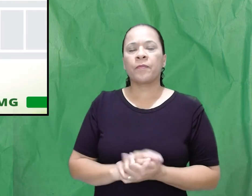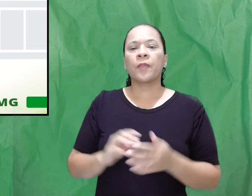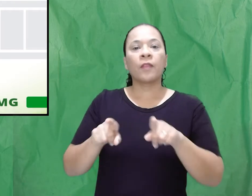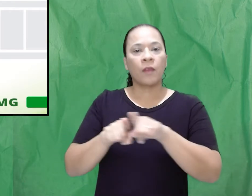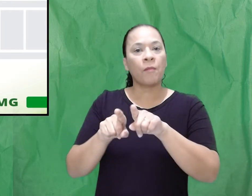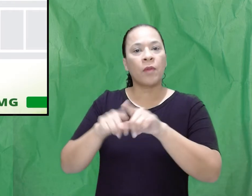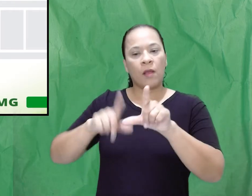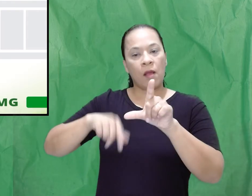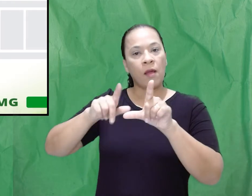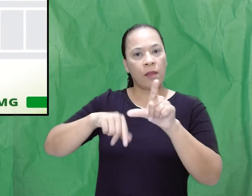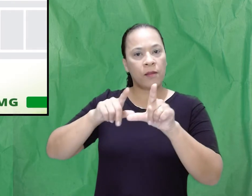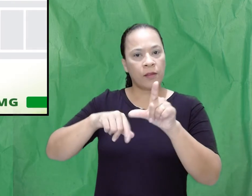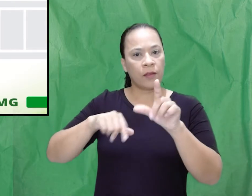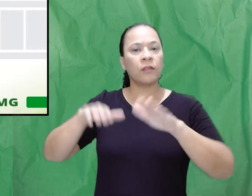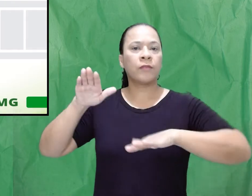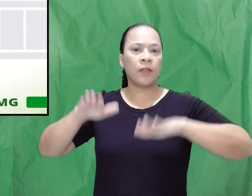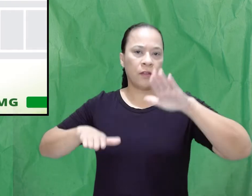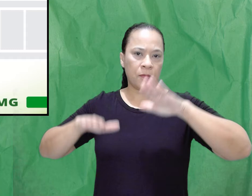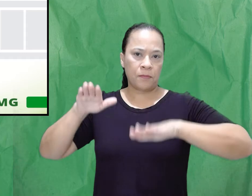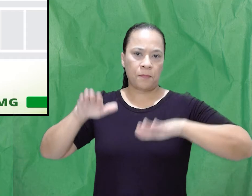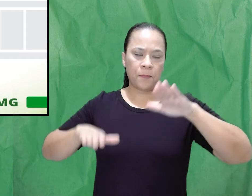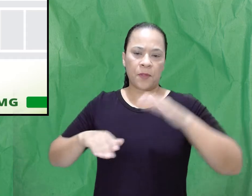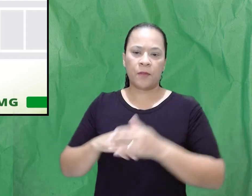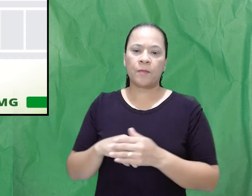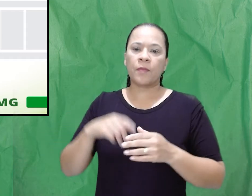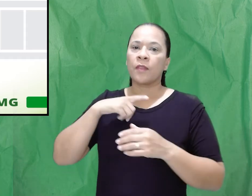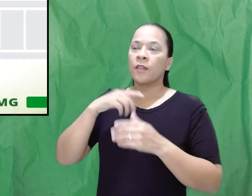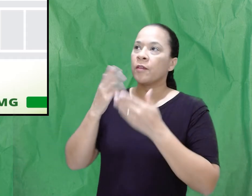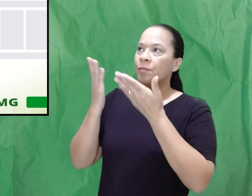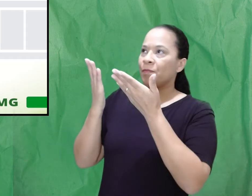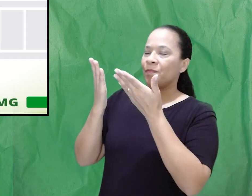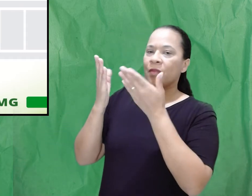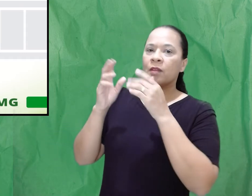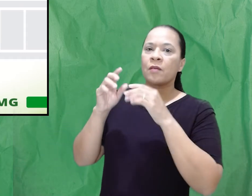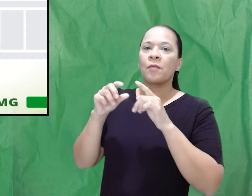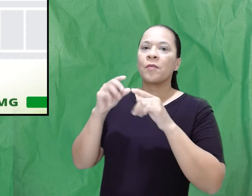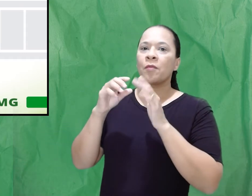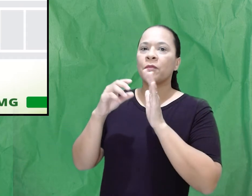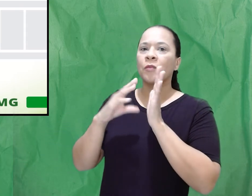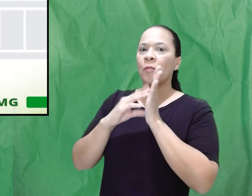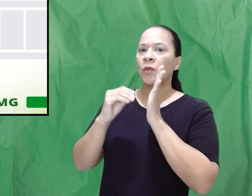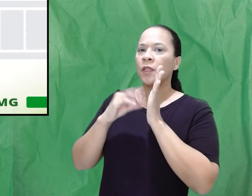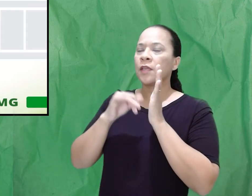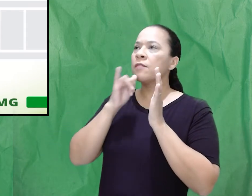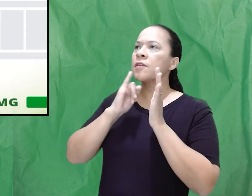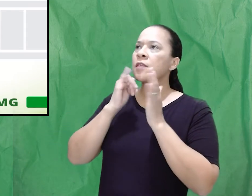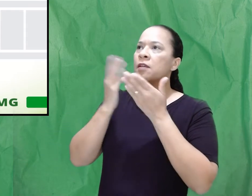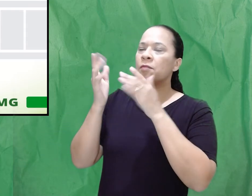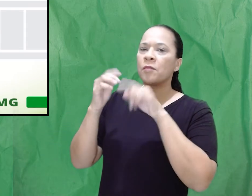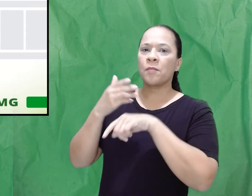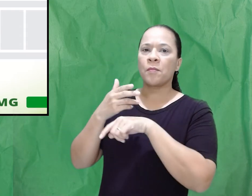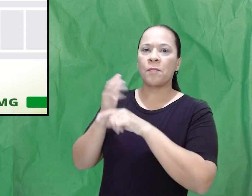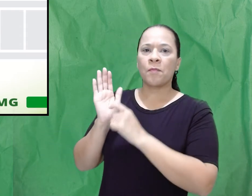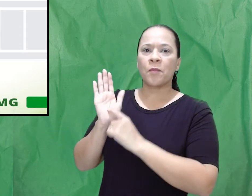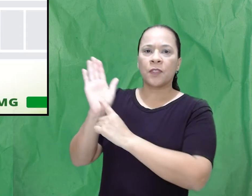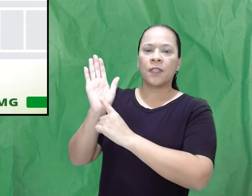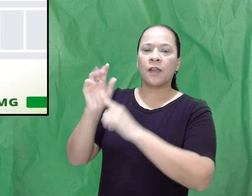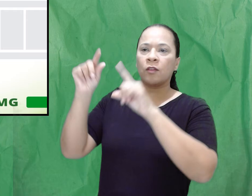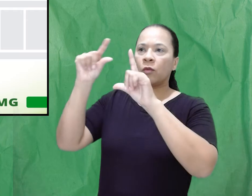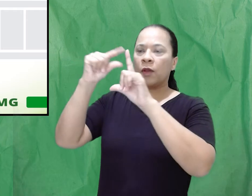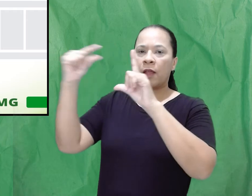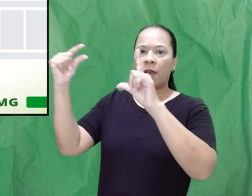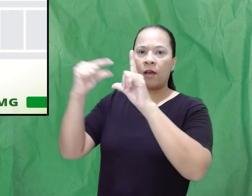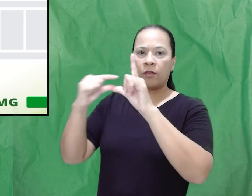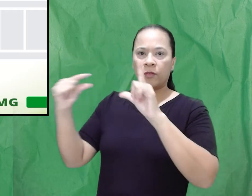Então, aqui tem alguns exemplos de layout na web, né? Eu tenho aqui, por exemplo, um header, um conteúdo e um rodapé. Eu tenho